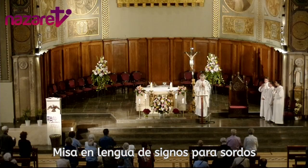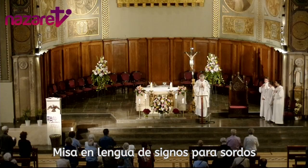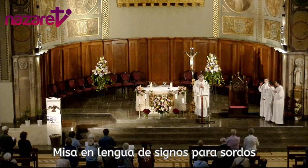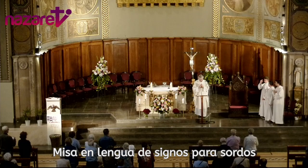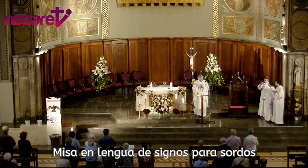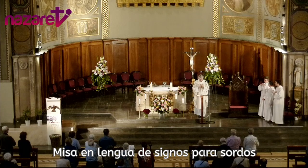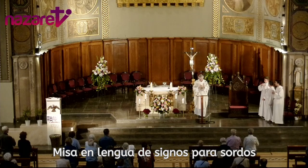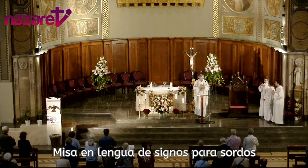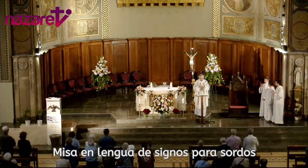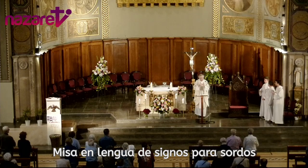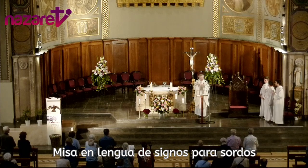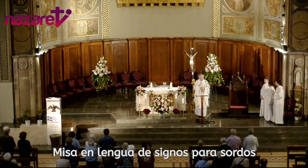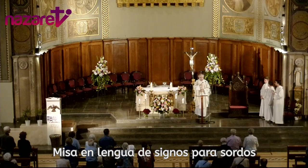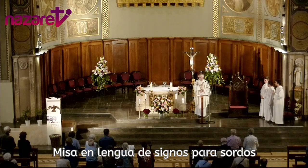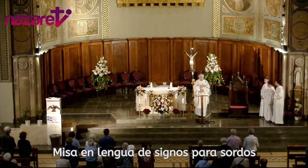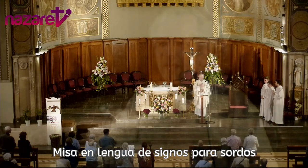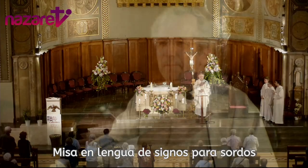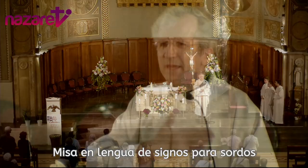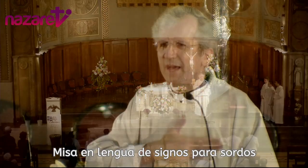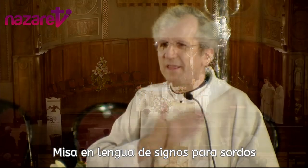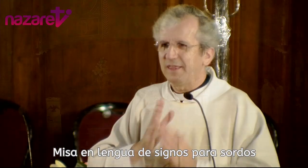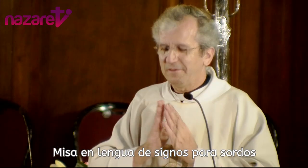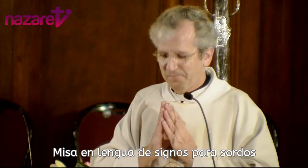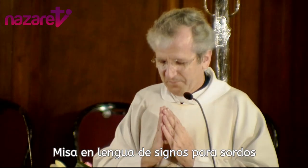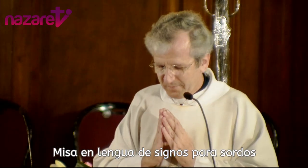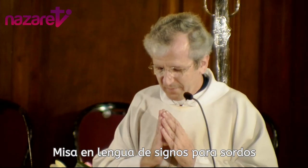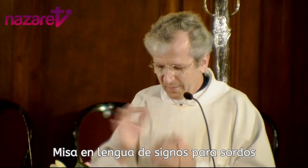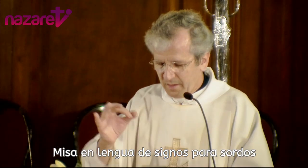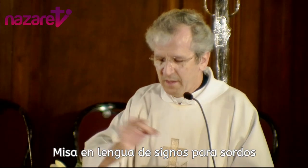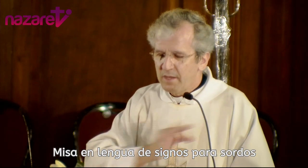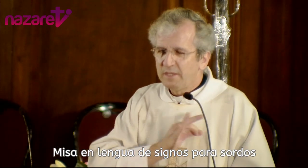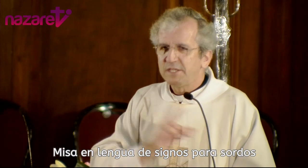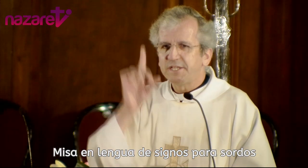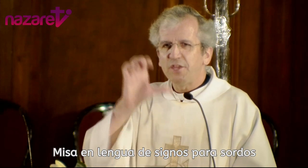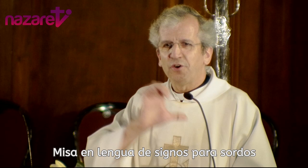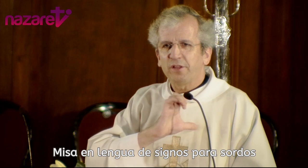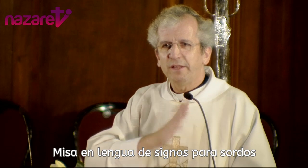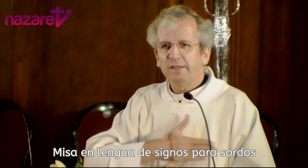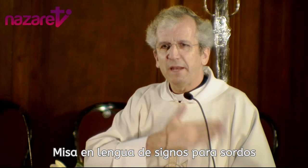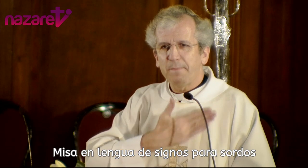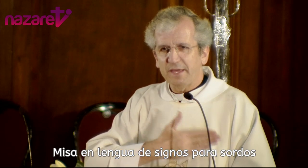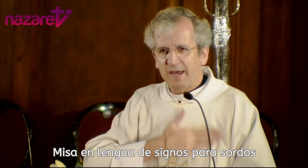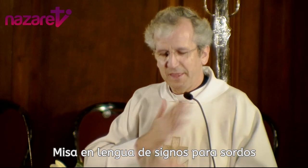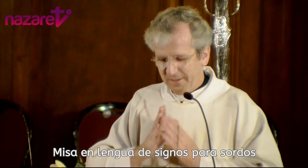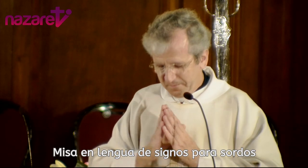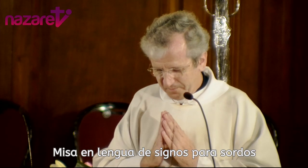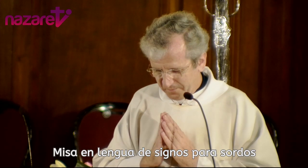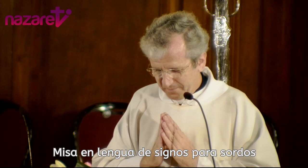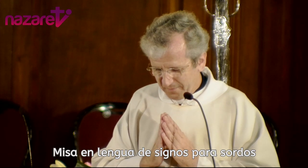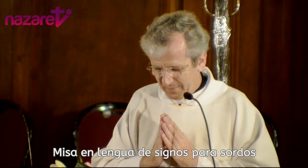Señor, ten piedad. Cristo, ten piedad. Cristo, ten piedad. Señor, ten piedad. Señor, ten